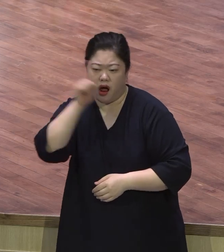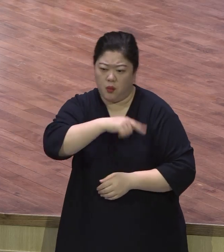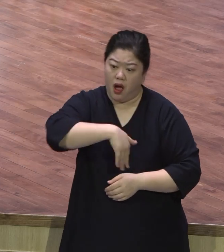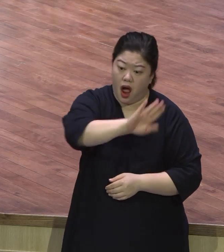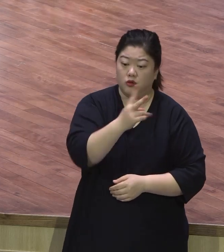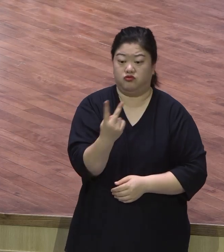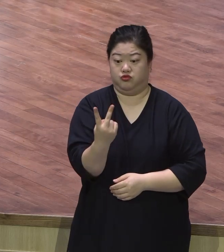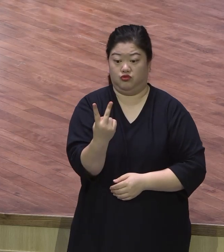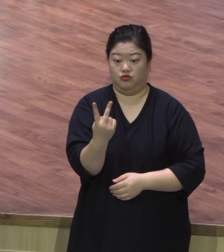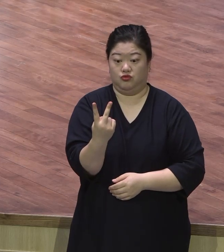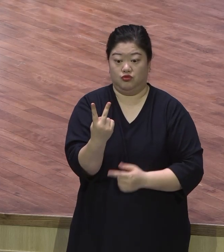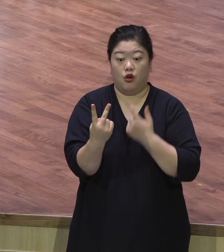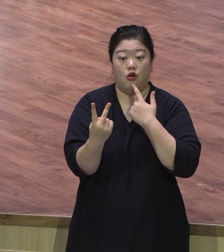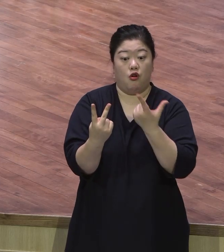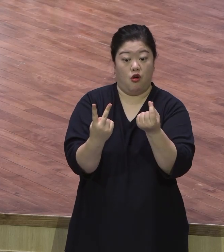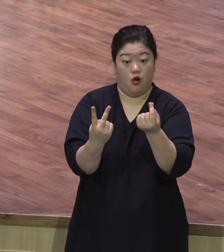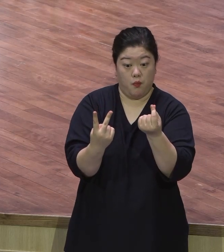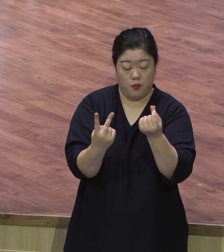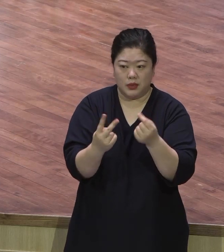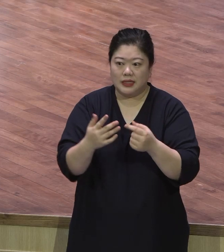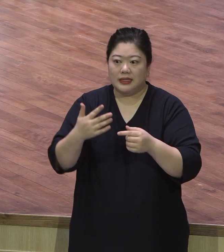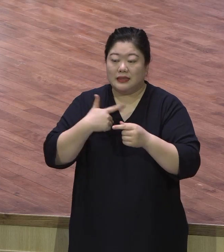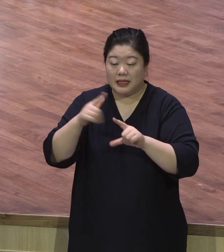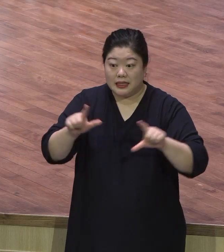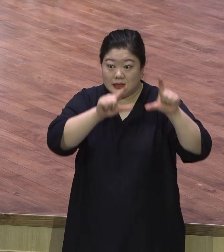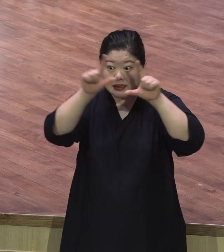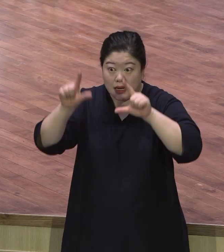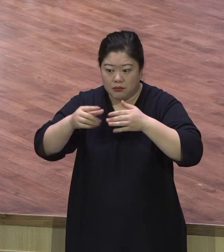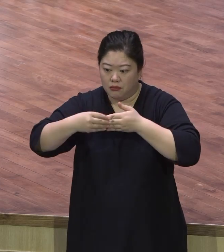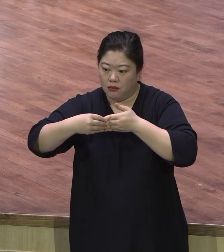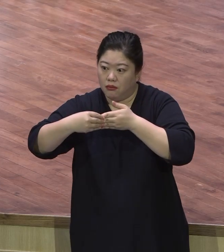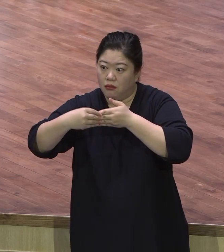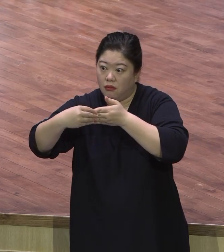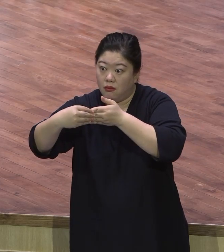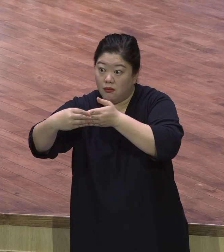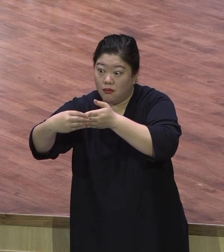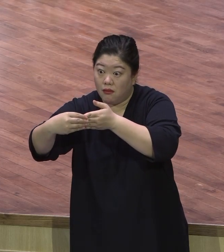삶을 인도하는 인생관 가치관 눈 눈